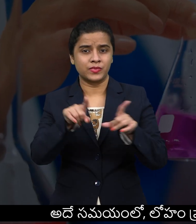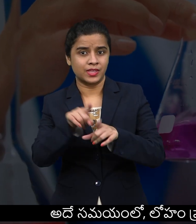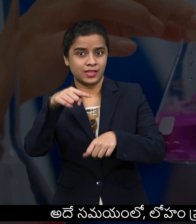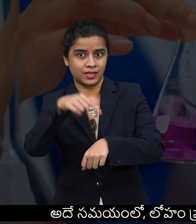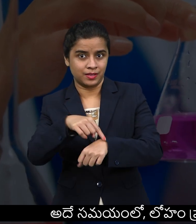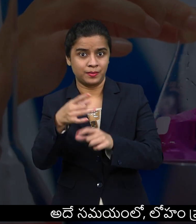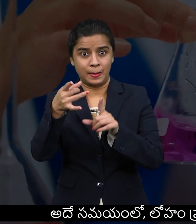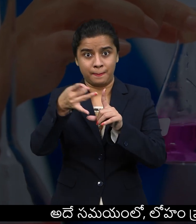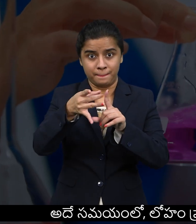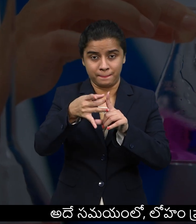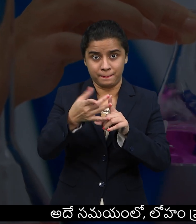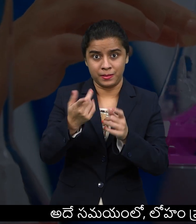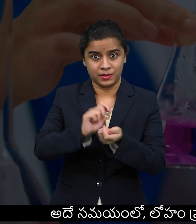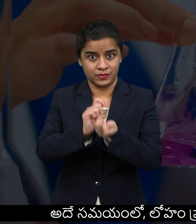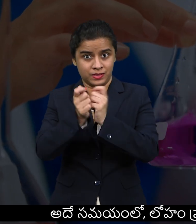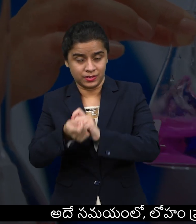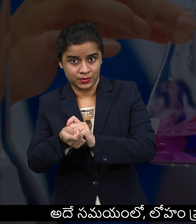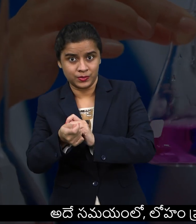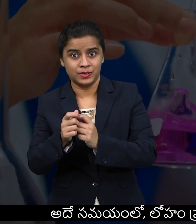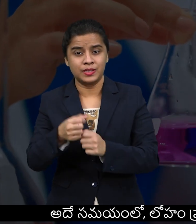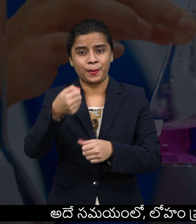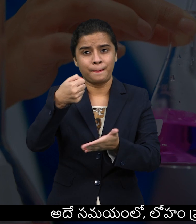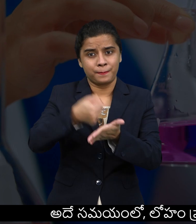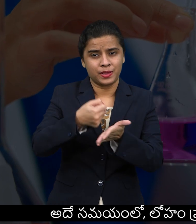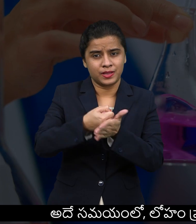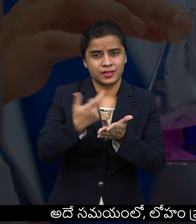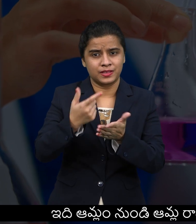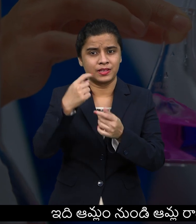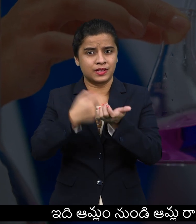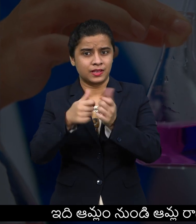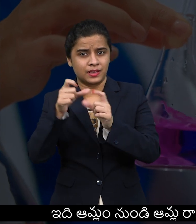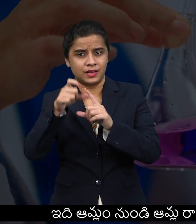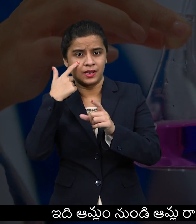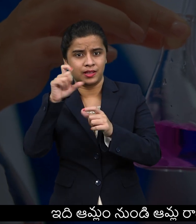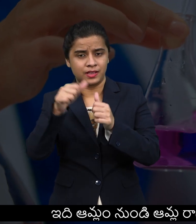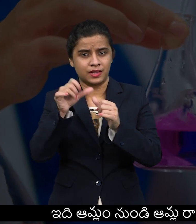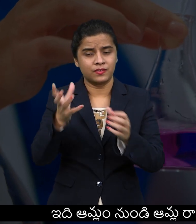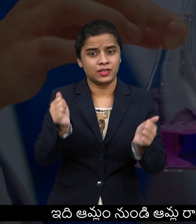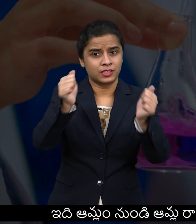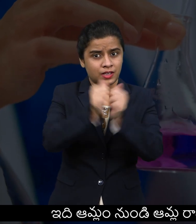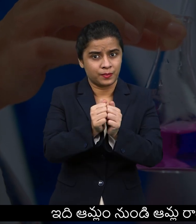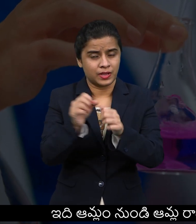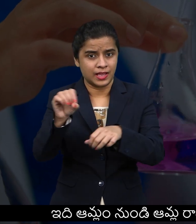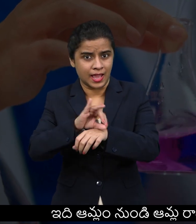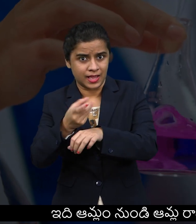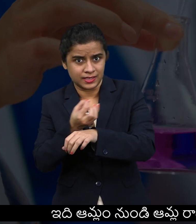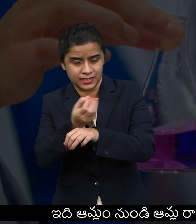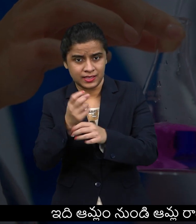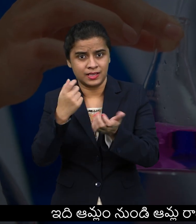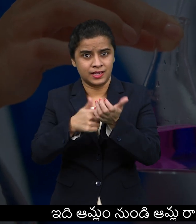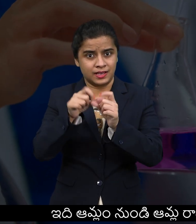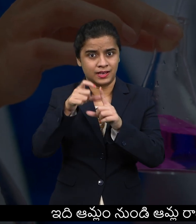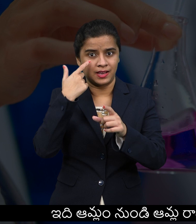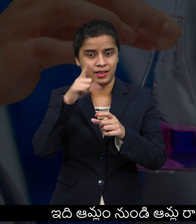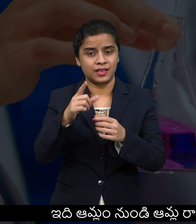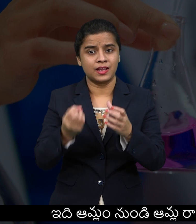అదే సమయంలో లోహం ప్రాథమిక రాడికల్గా మార్చబడుతుంది. ఇది ఆమ్లం నుండి ఆమ్ల రాడికల్తో